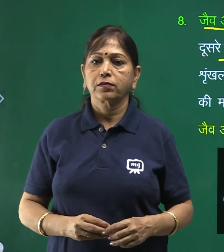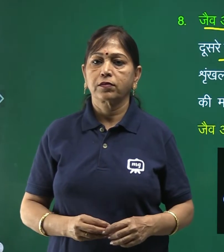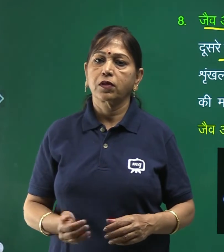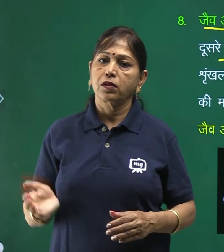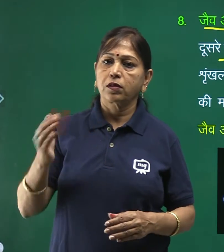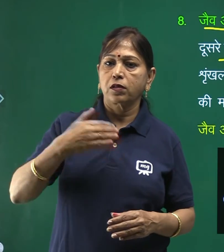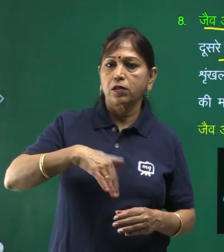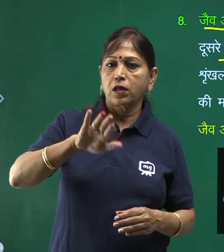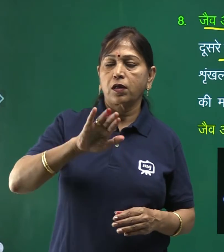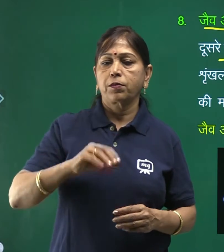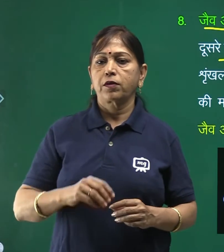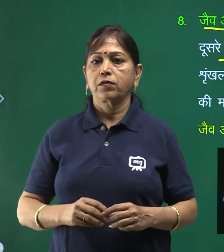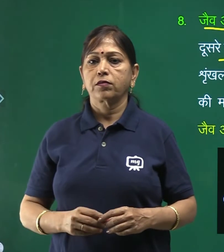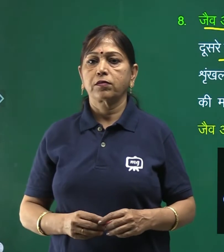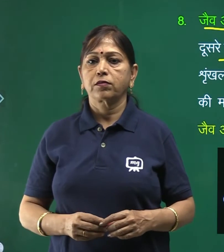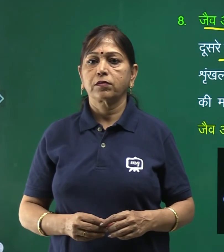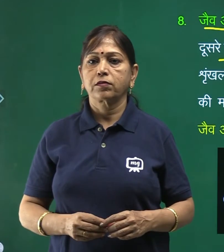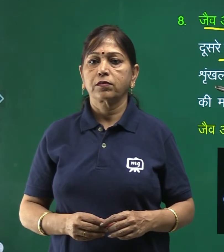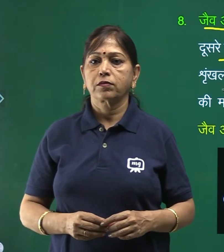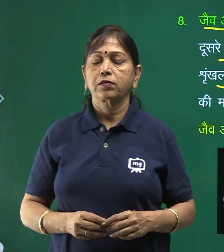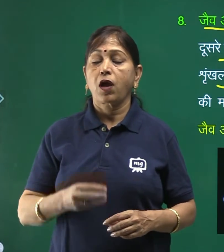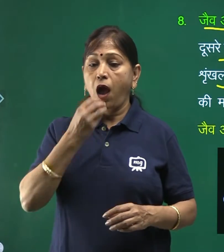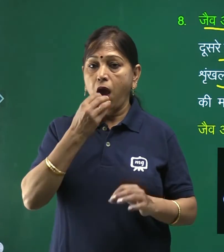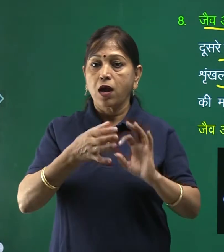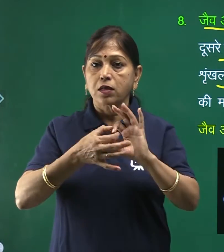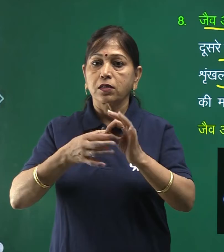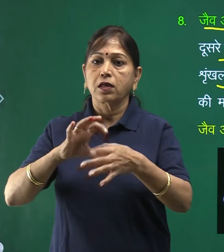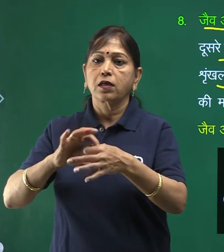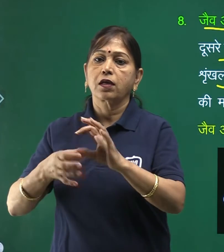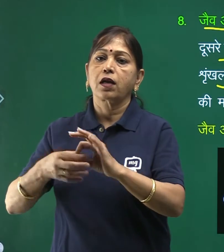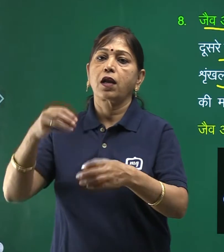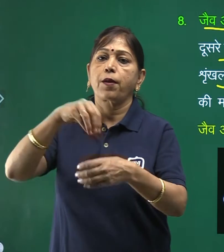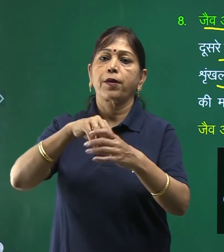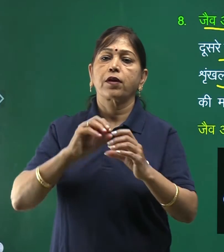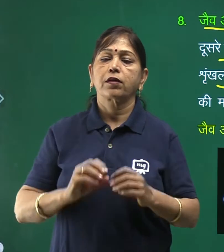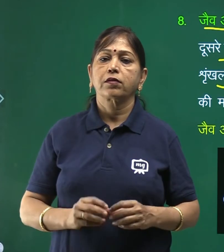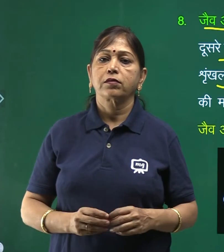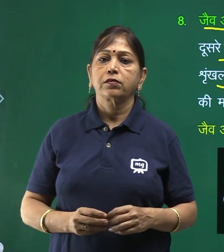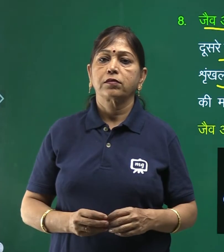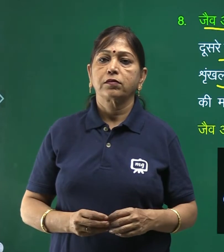जाने पर आहार श्रृंखला में